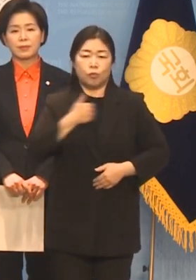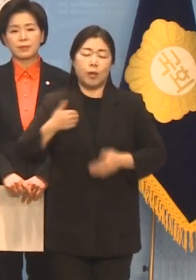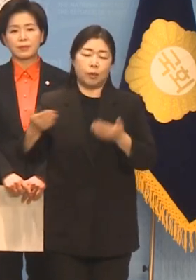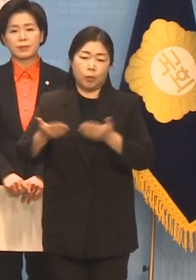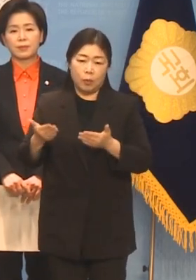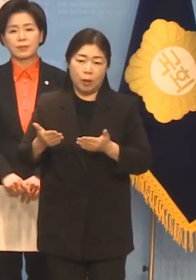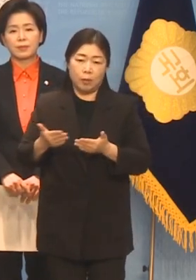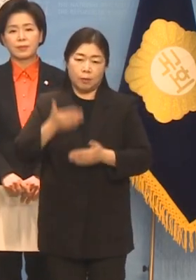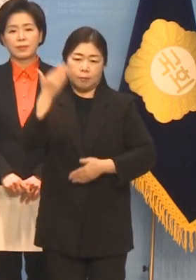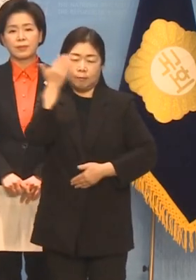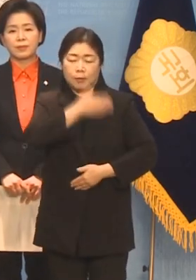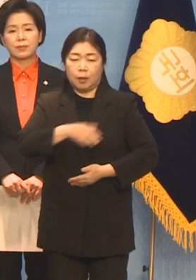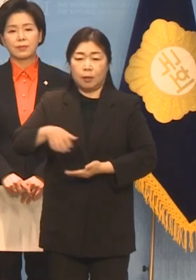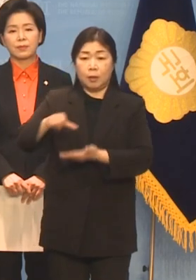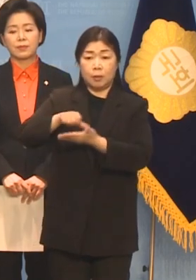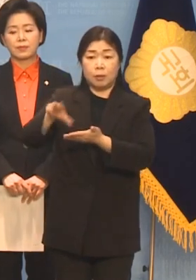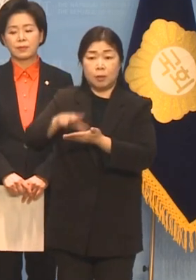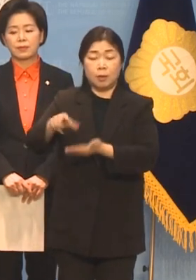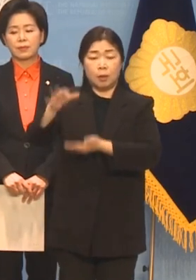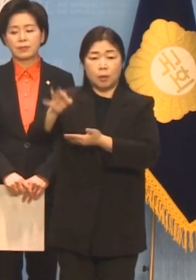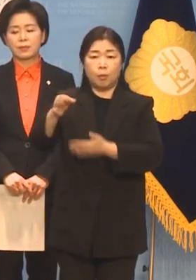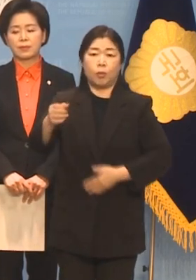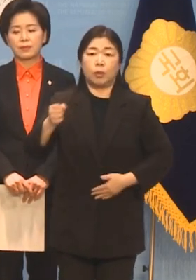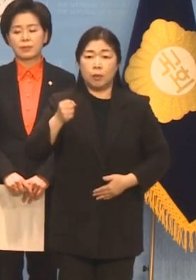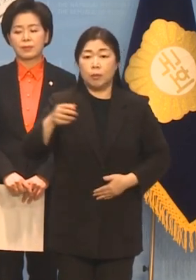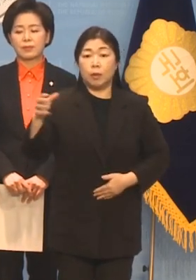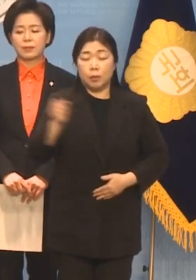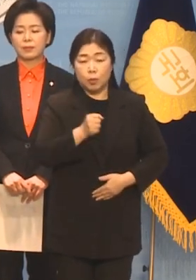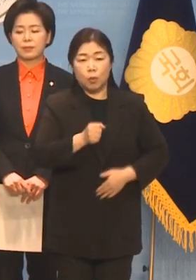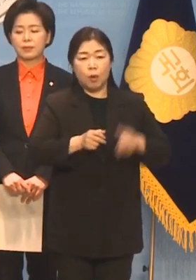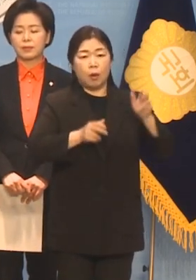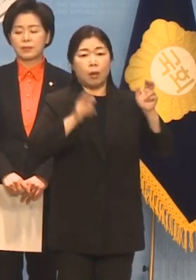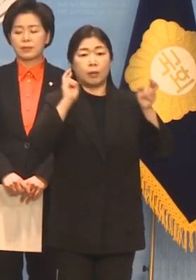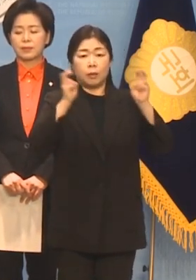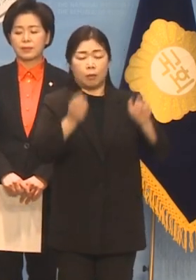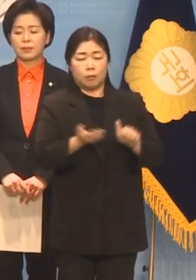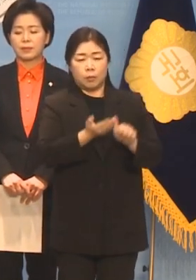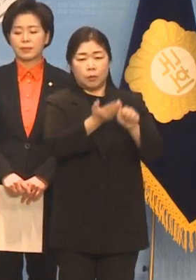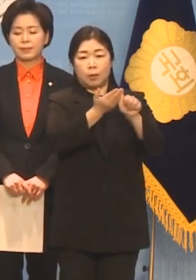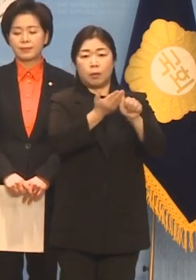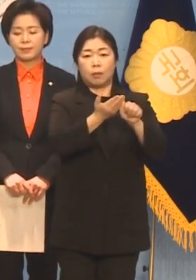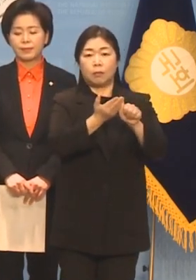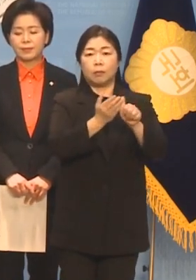자본의 선순환적 구조를 통해 기업의 성장이 촉진되어야 합니다.